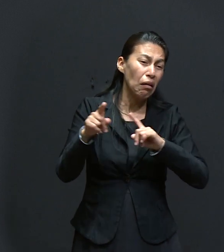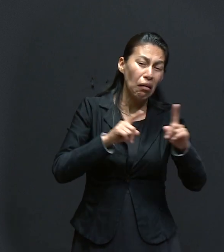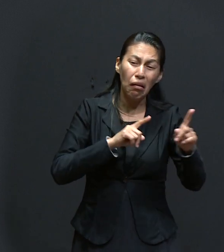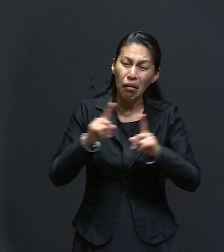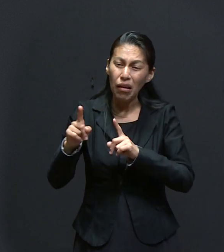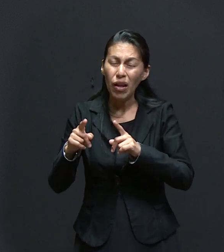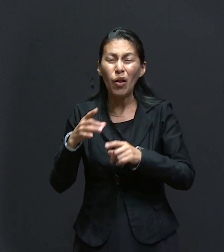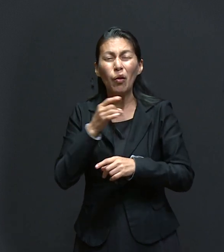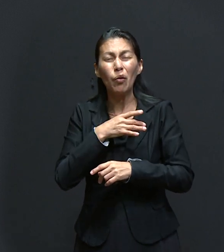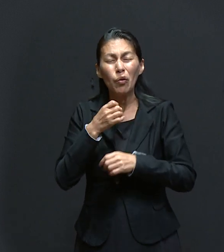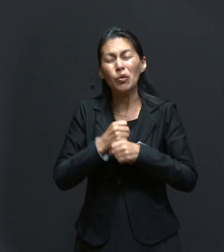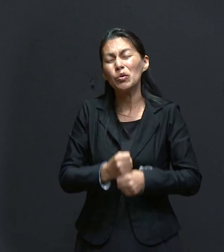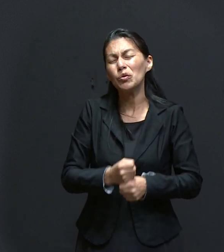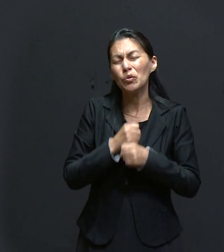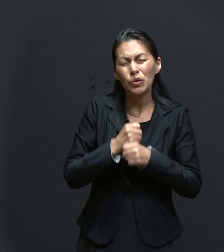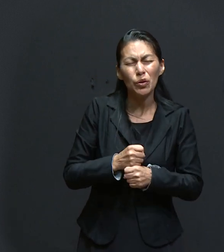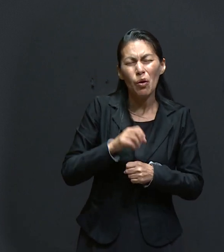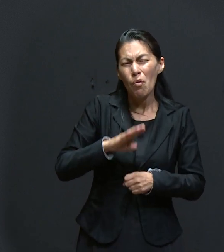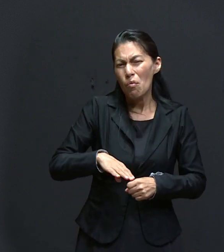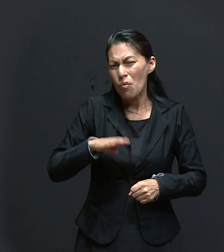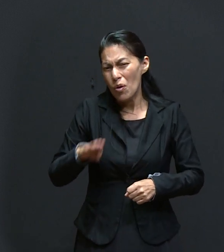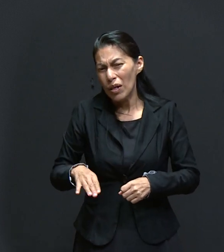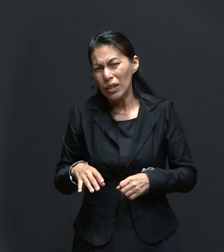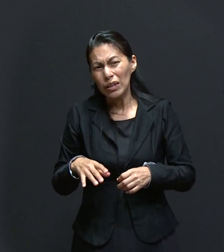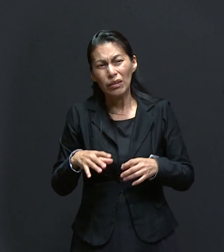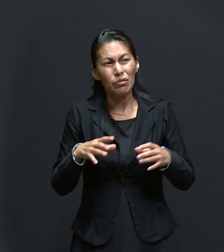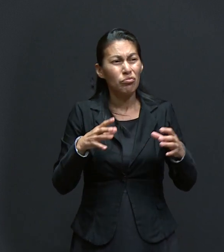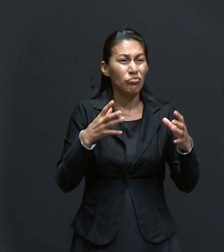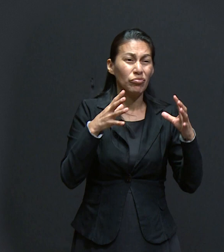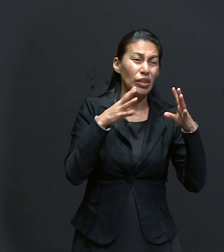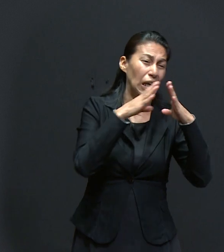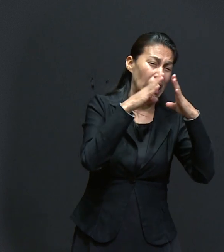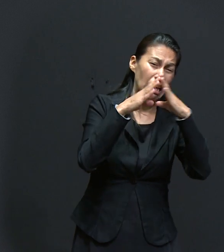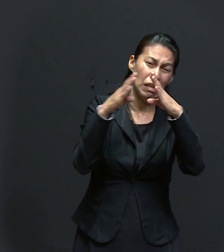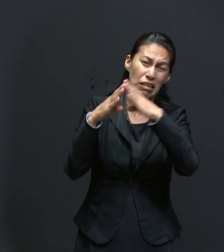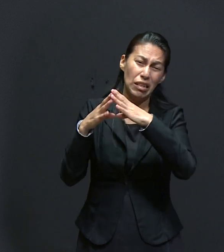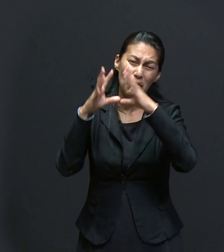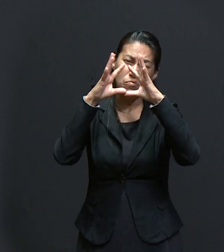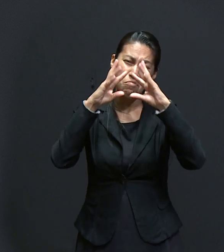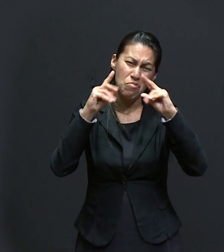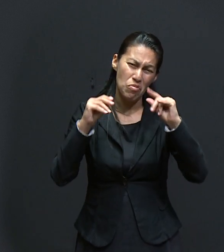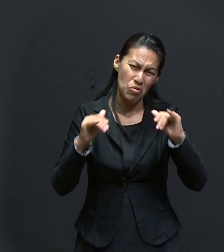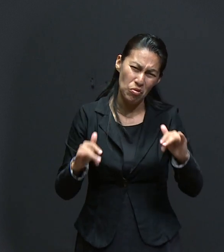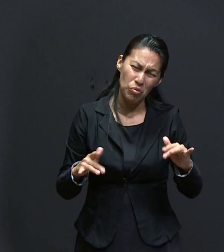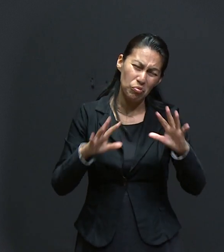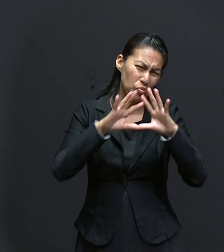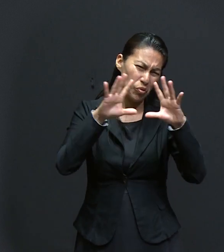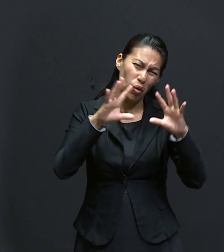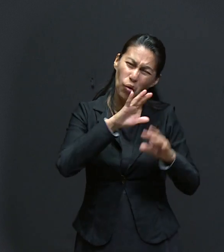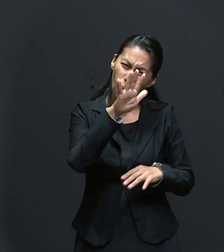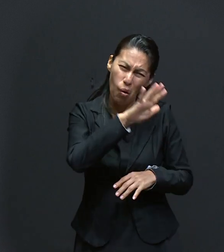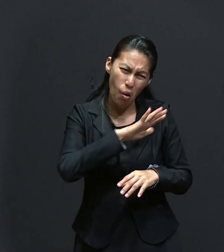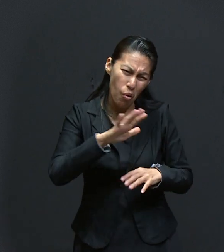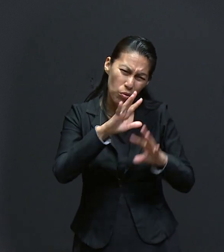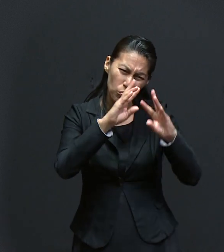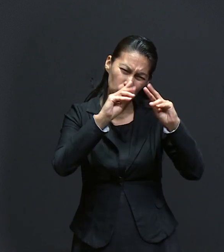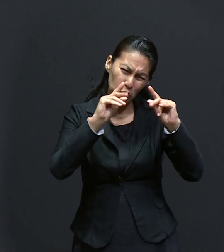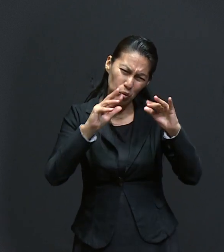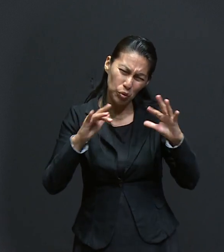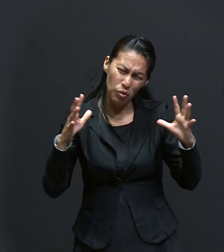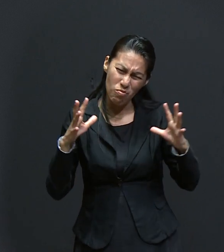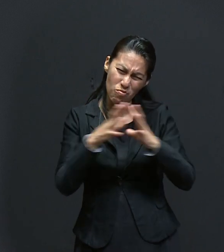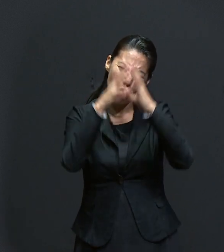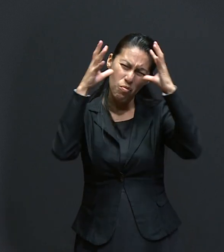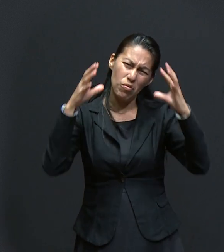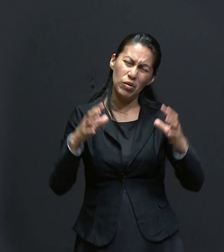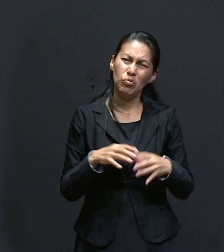angustia hay dolor y muerte hay destrucción y ahí en este